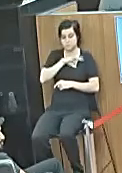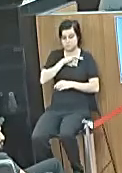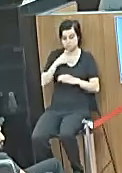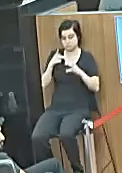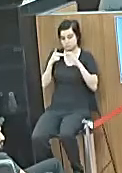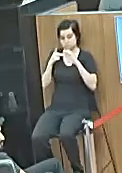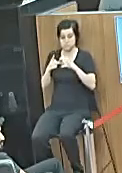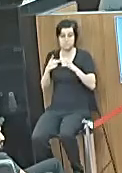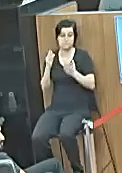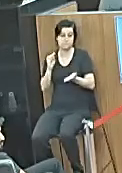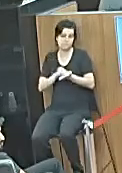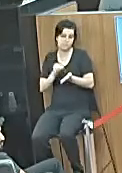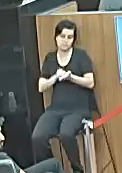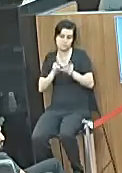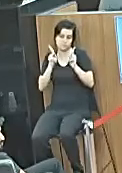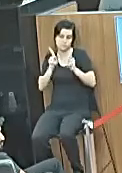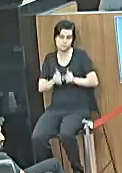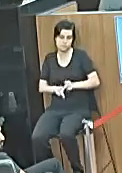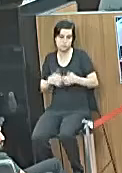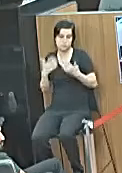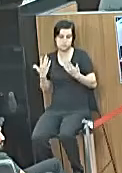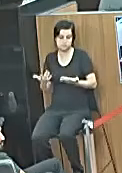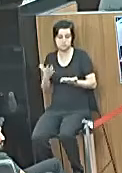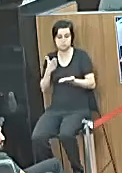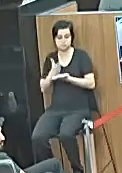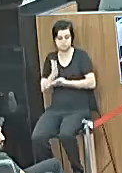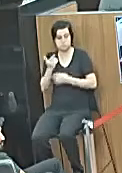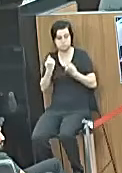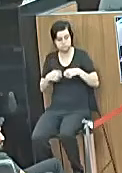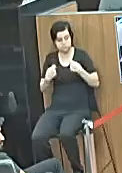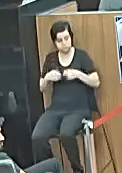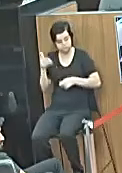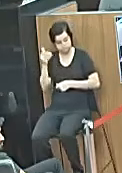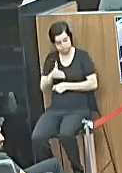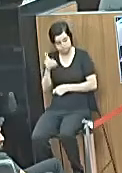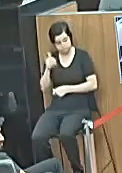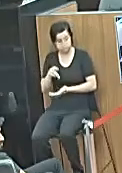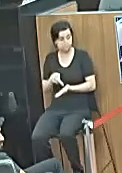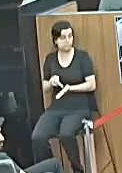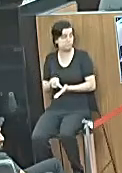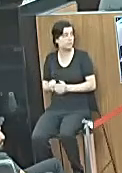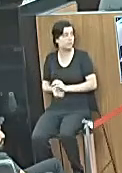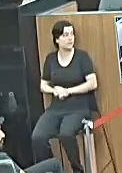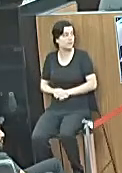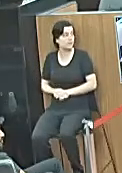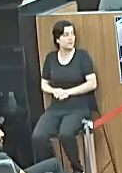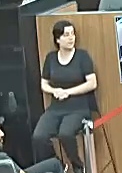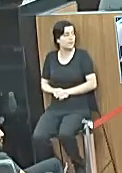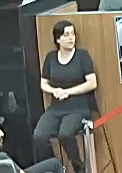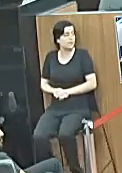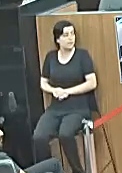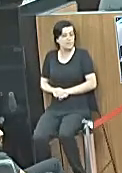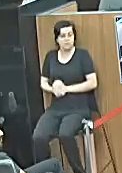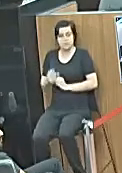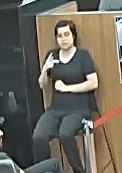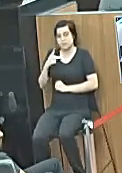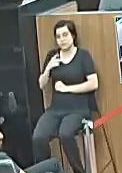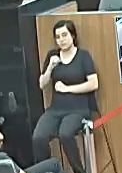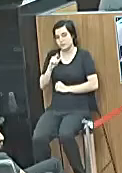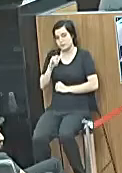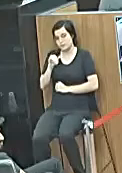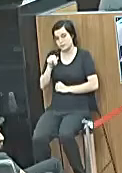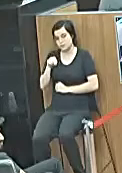a nomeação dos aprovados no concurso é demanda urgente e necessária pollyana teixeira jardim belo